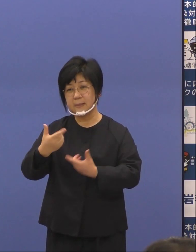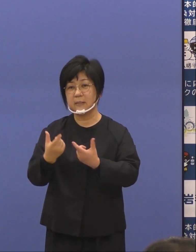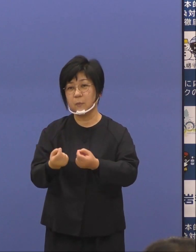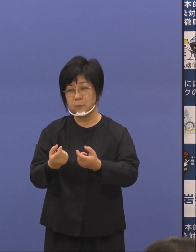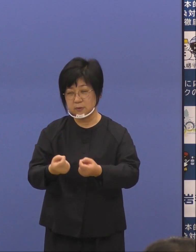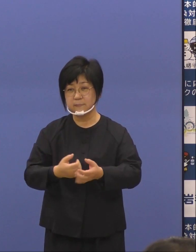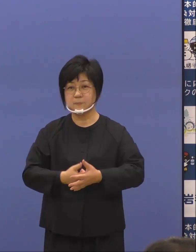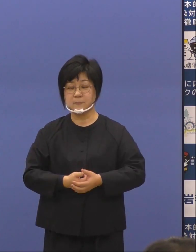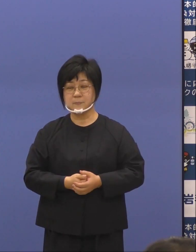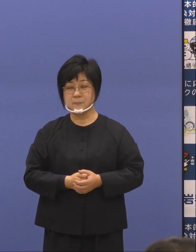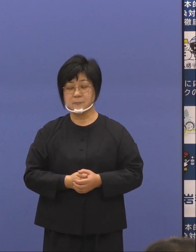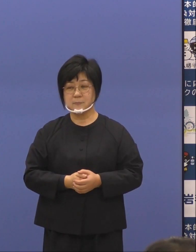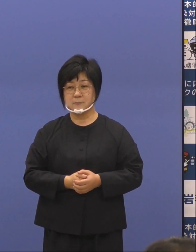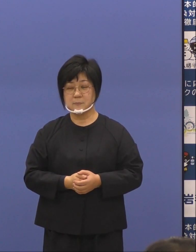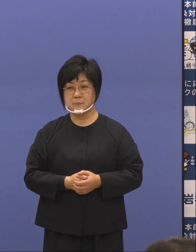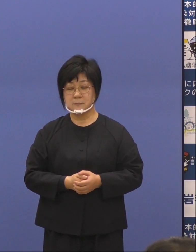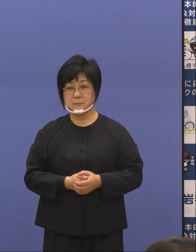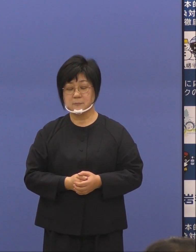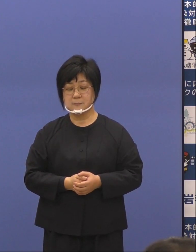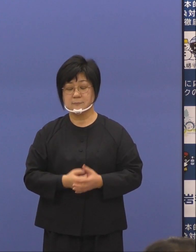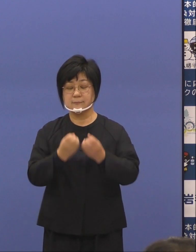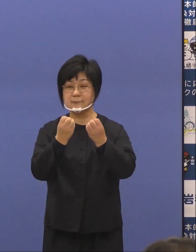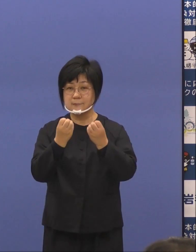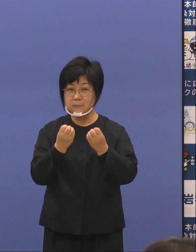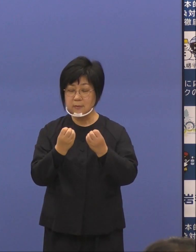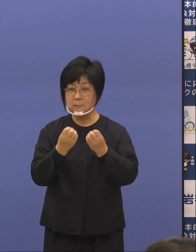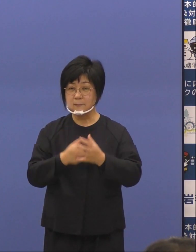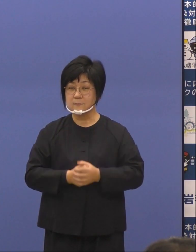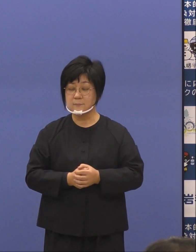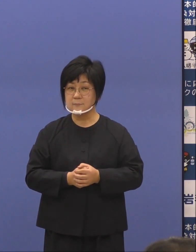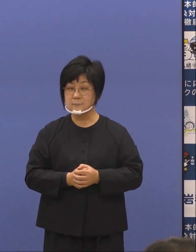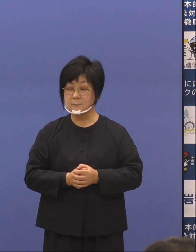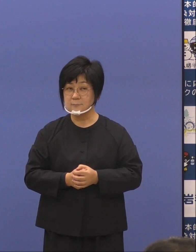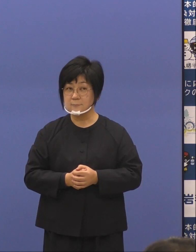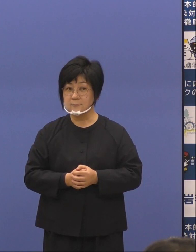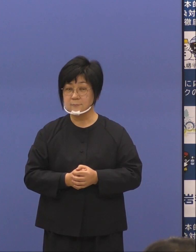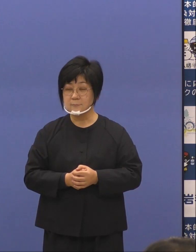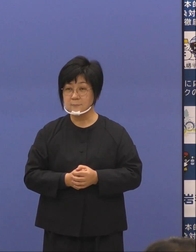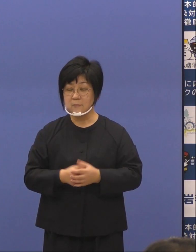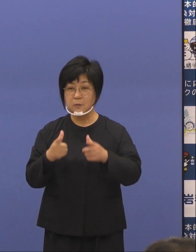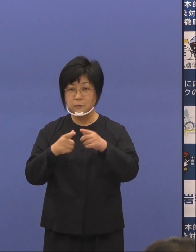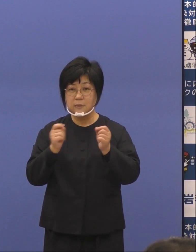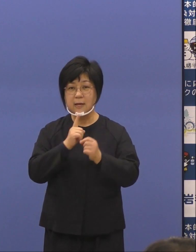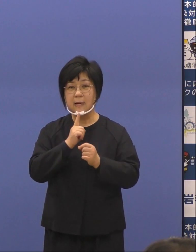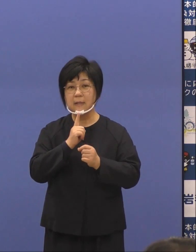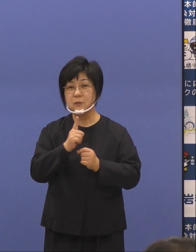ように、新しいこの